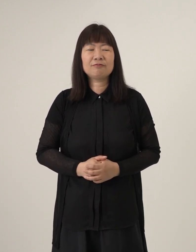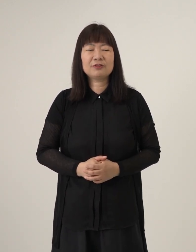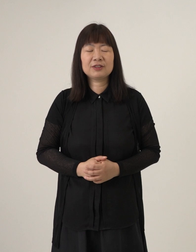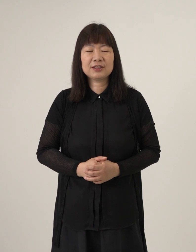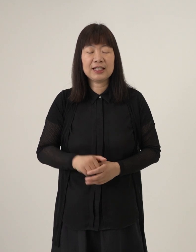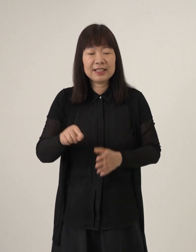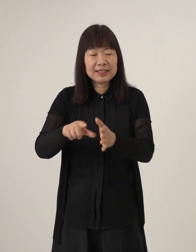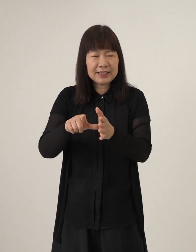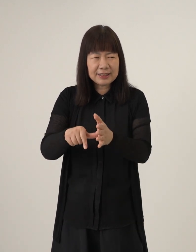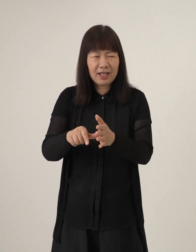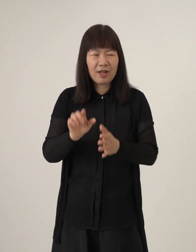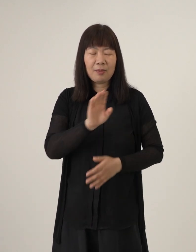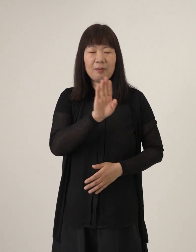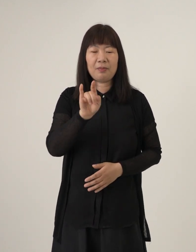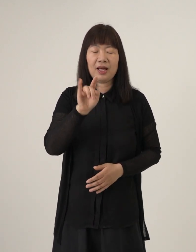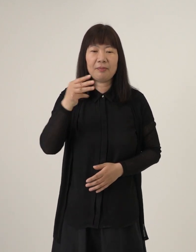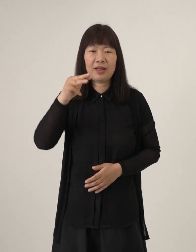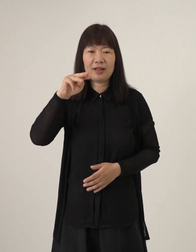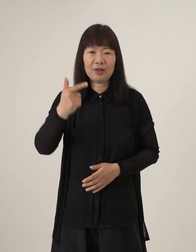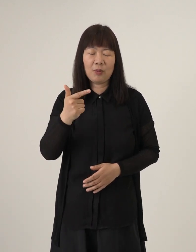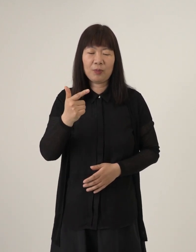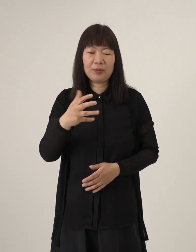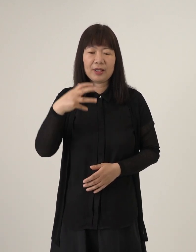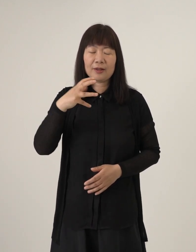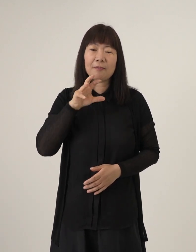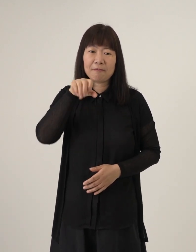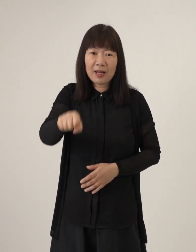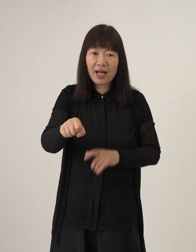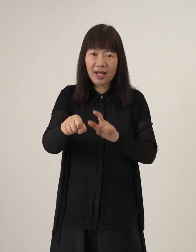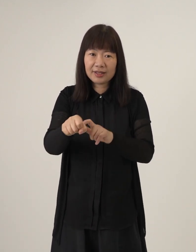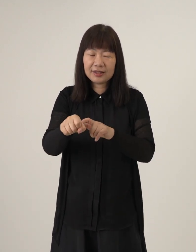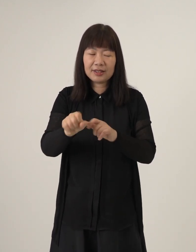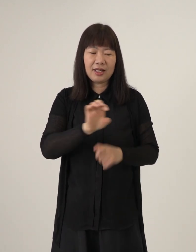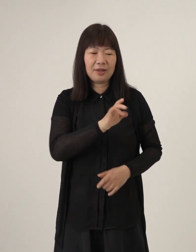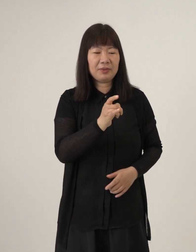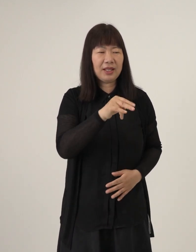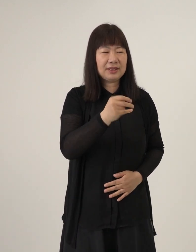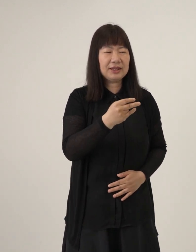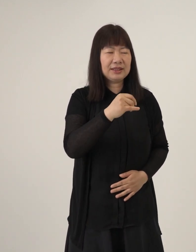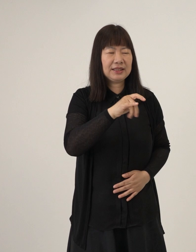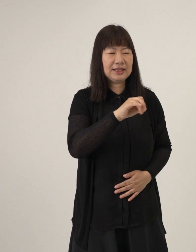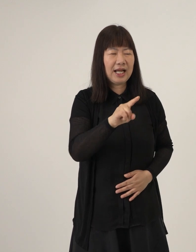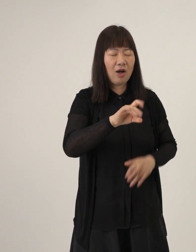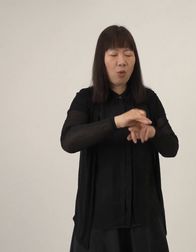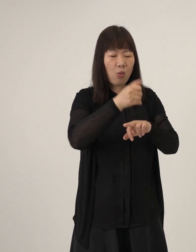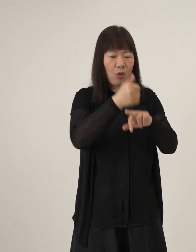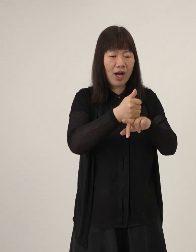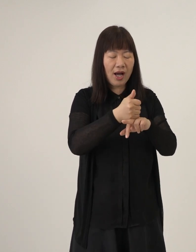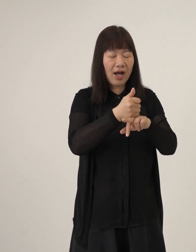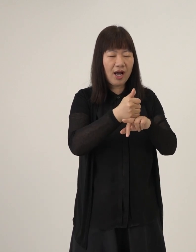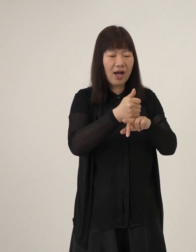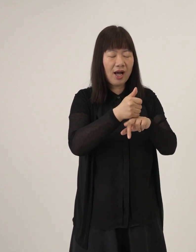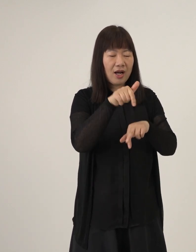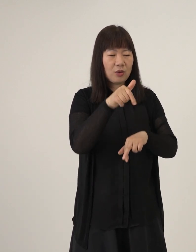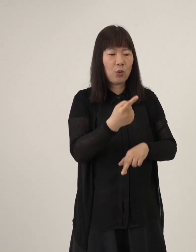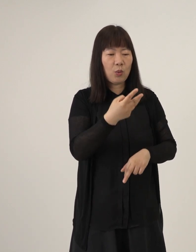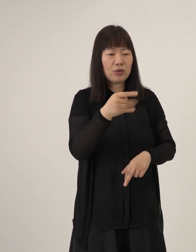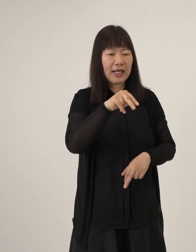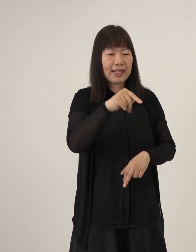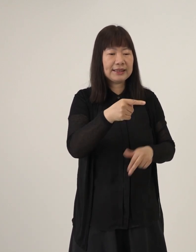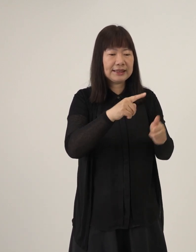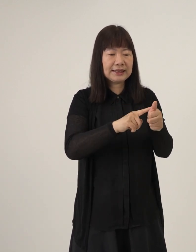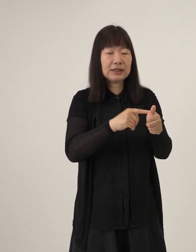적어도 이 당시에 바벨론을 집어삼킨 제국 페르시아의 왕 고레스라면